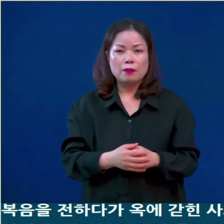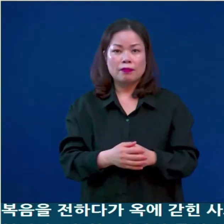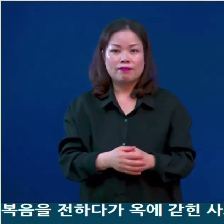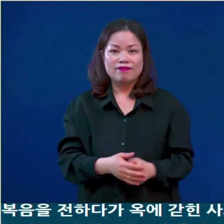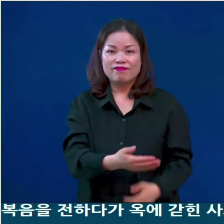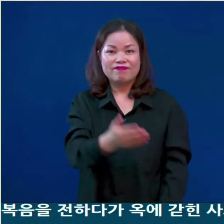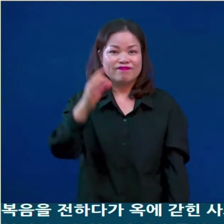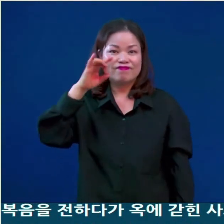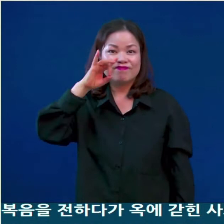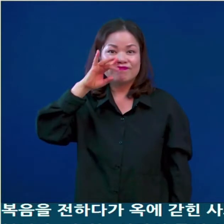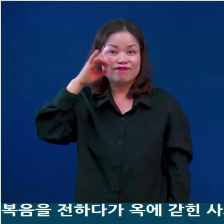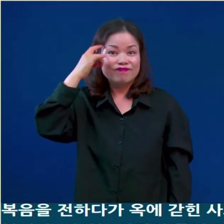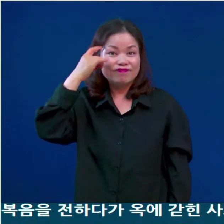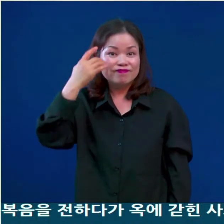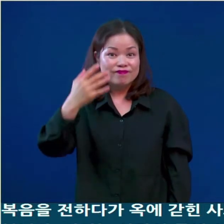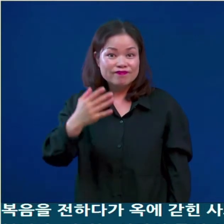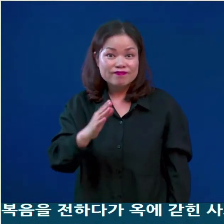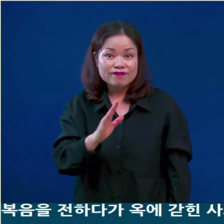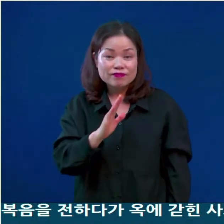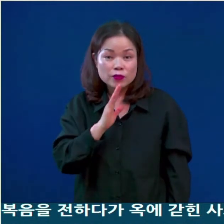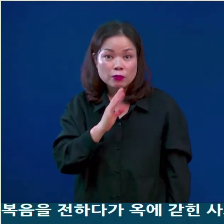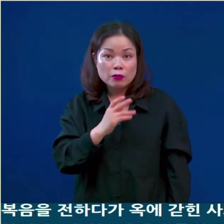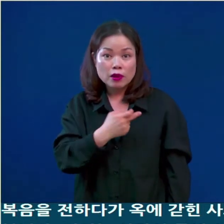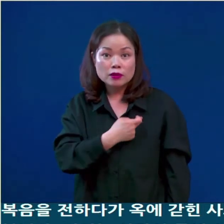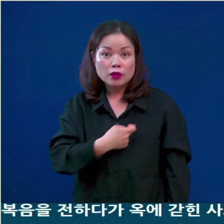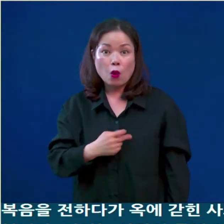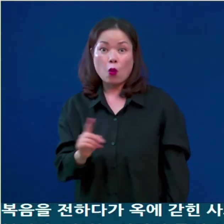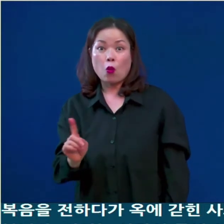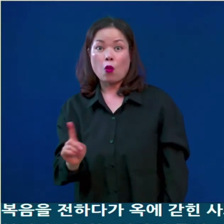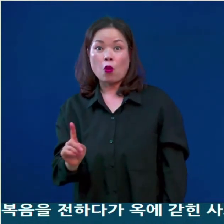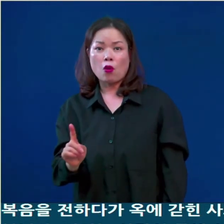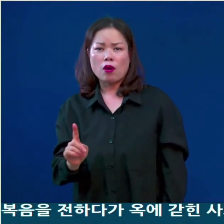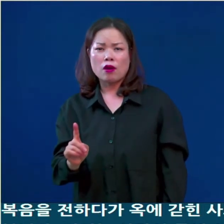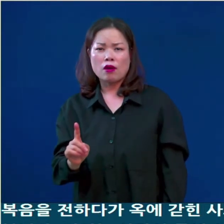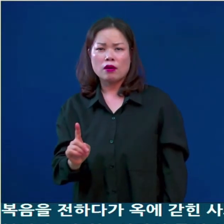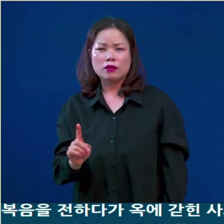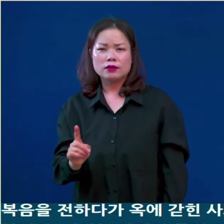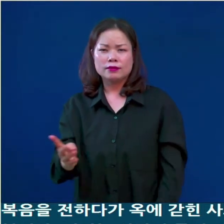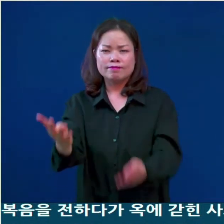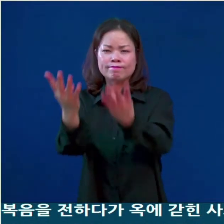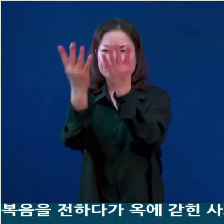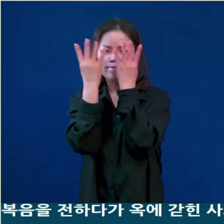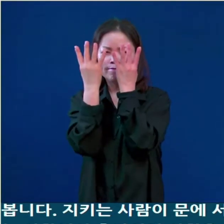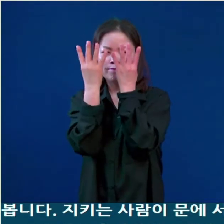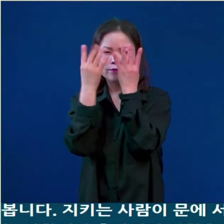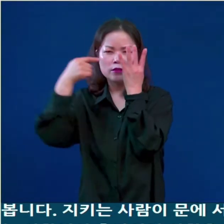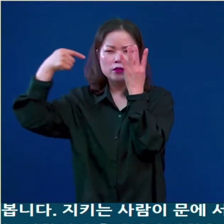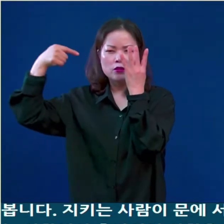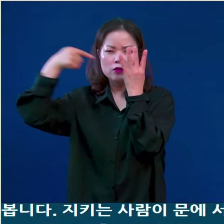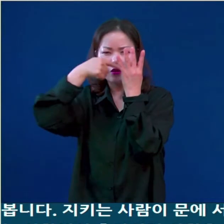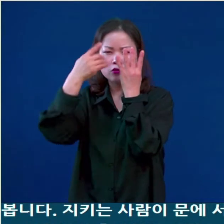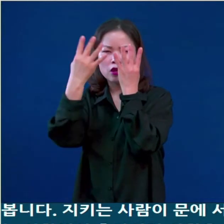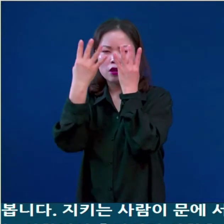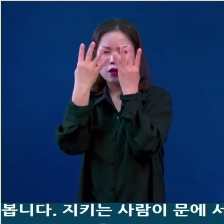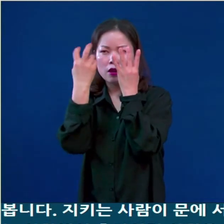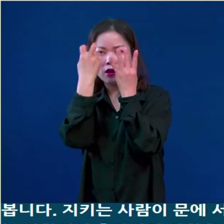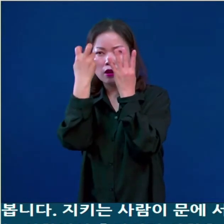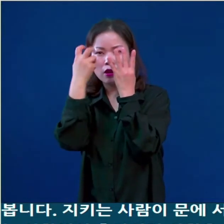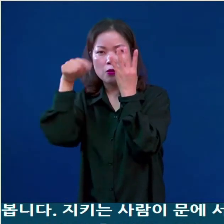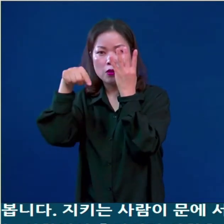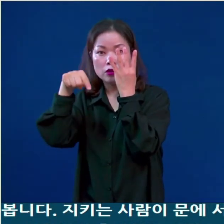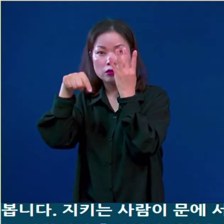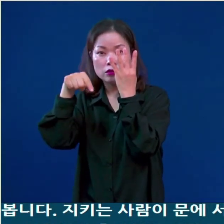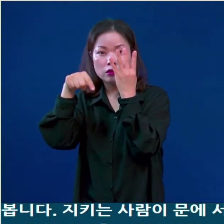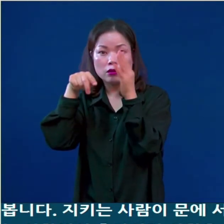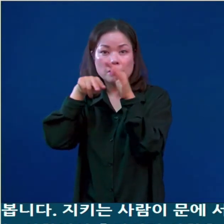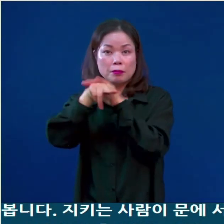궁금하지 않으십니까? 과연 사도들은 어떻게 철통 같은 감옥에서 빠져나올